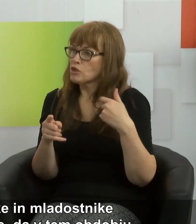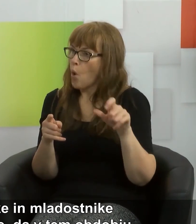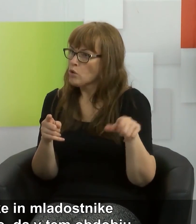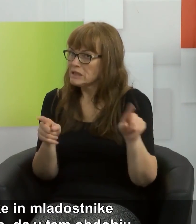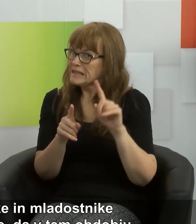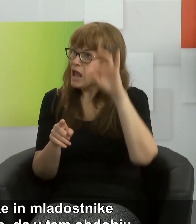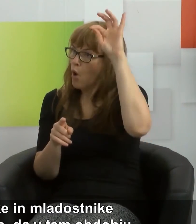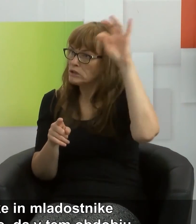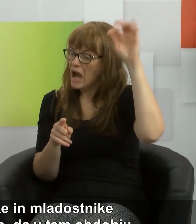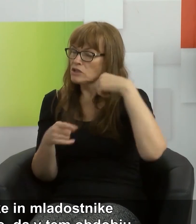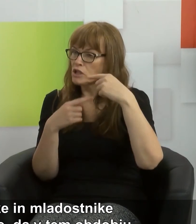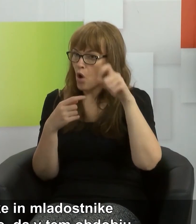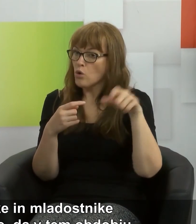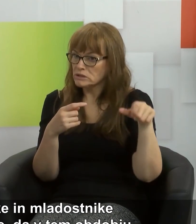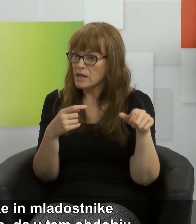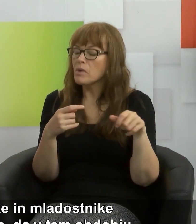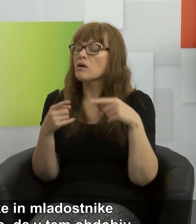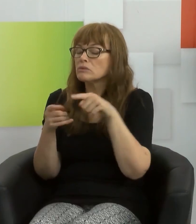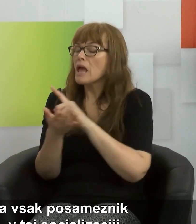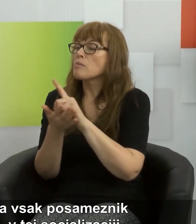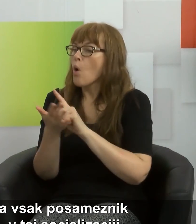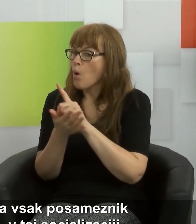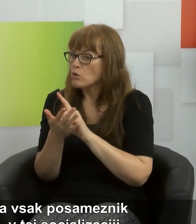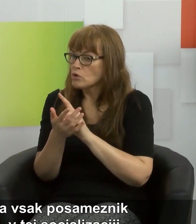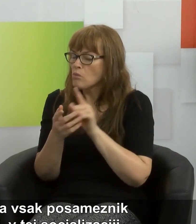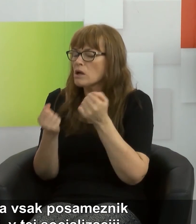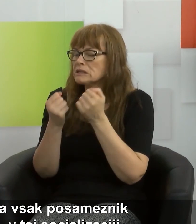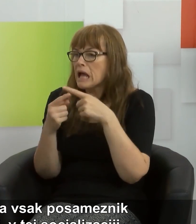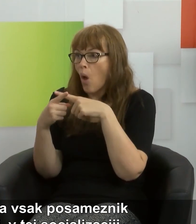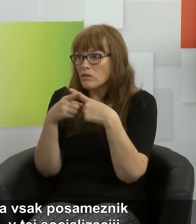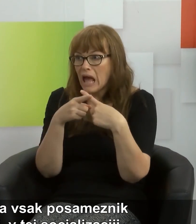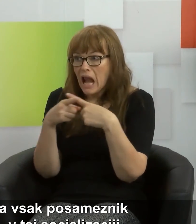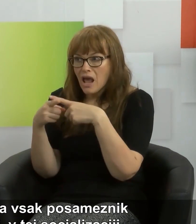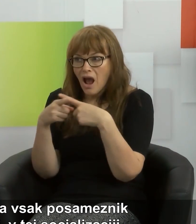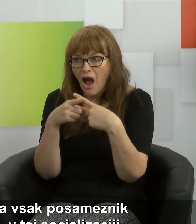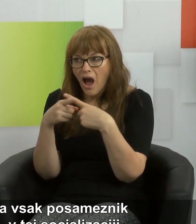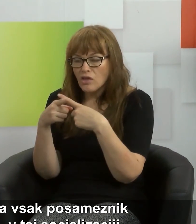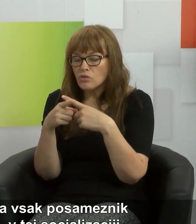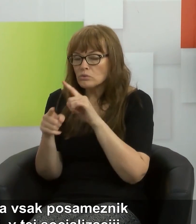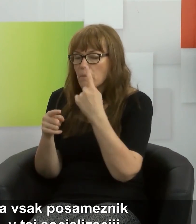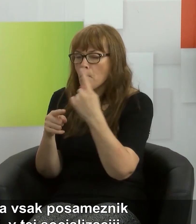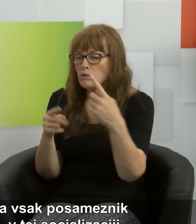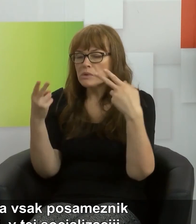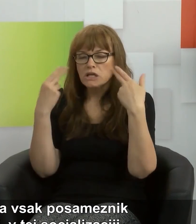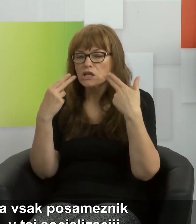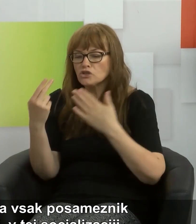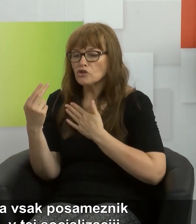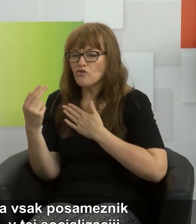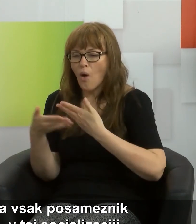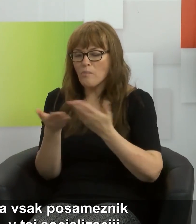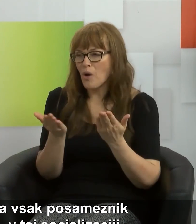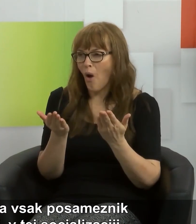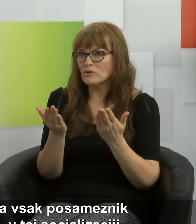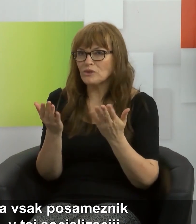ne za odrasle osebe, da pač v tem obdobju, ki je zelo delikatno, ko pač vsak posameznik išče svoj prostor